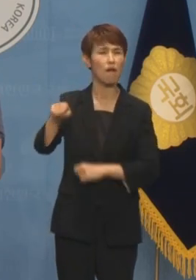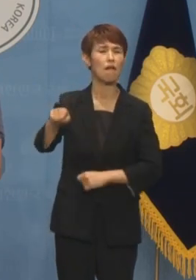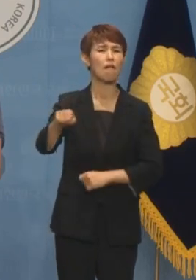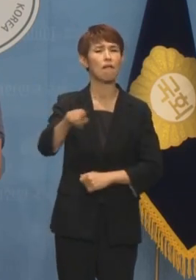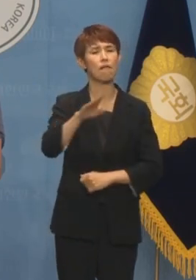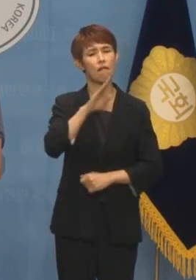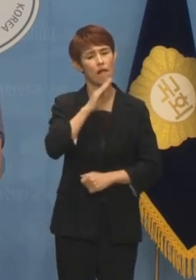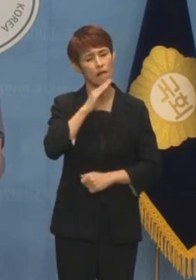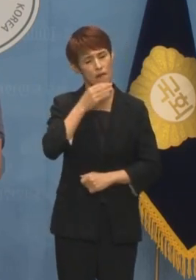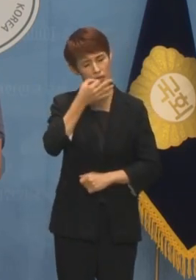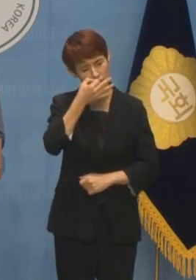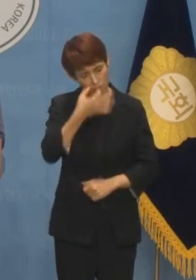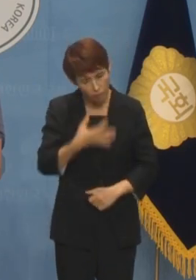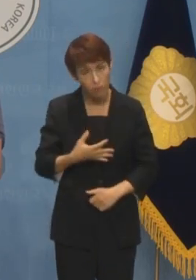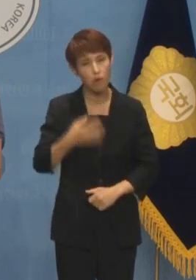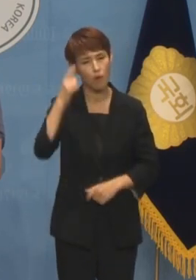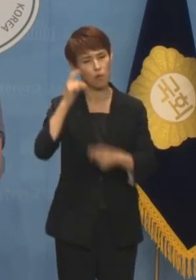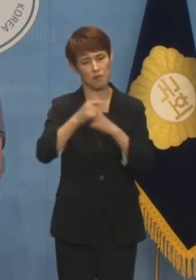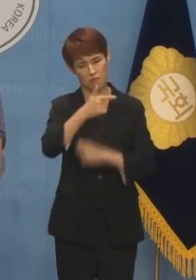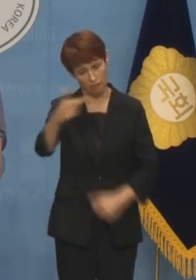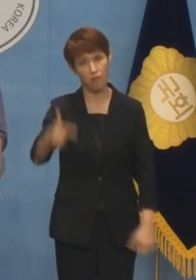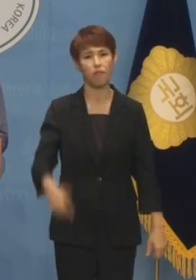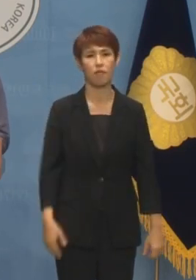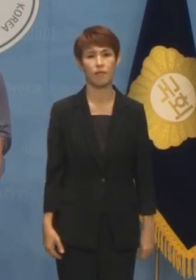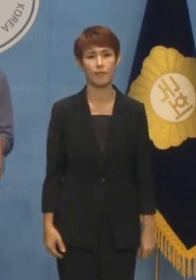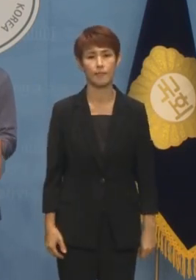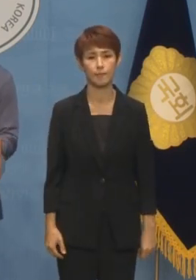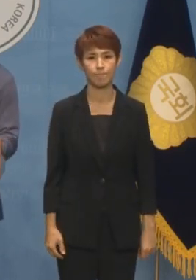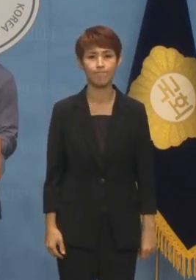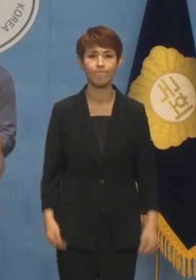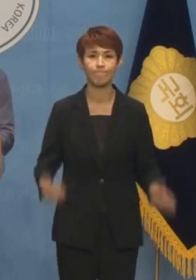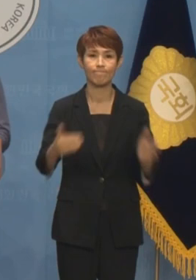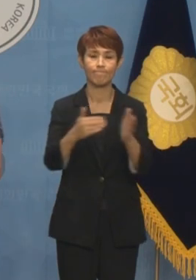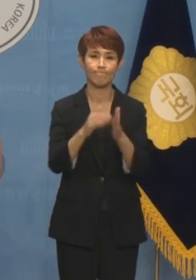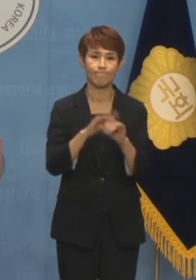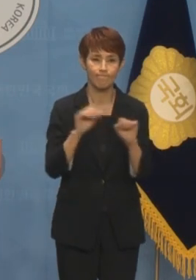더욱 깊어질 수밖에 없습니다 이상입니다